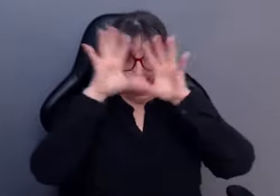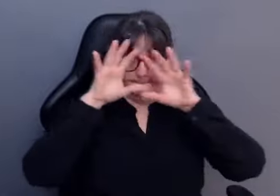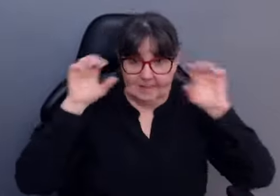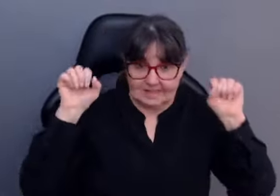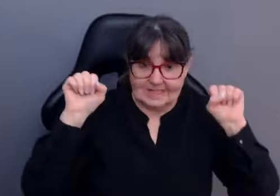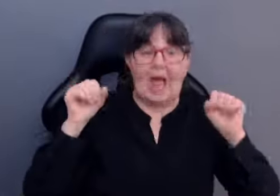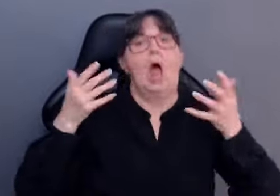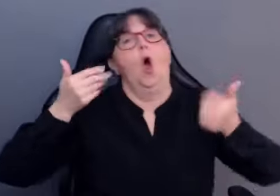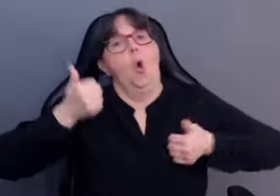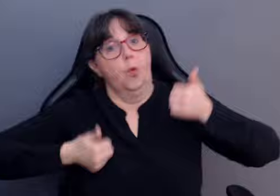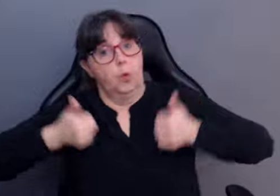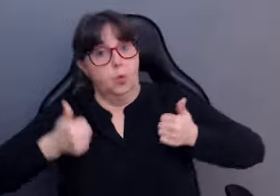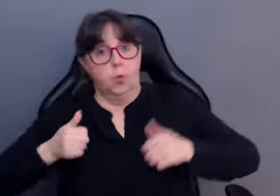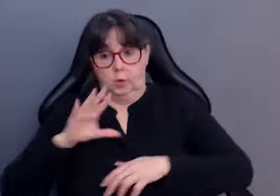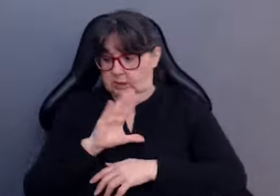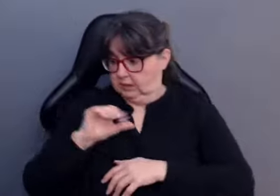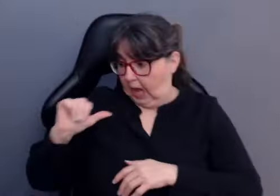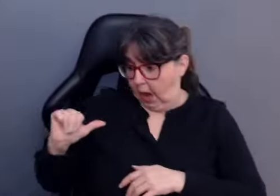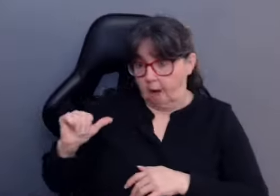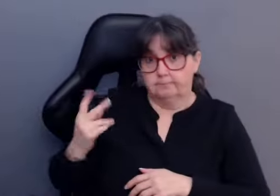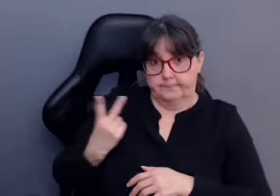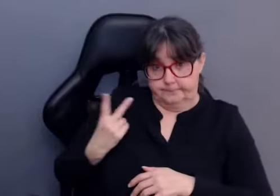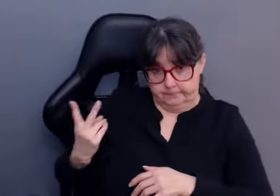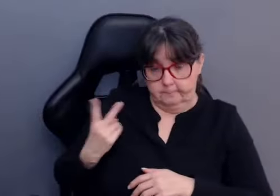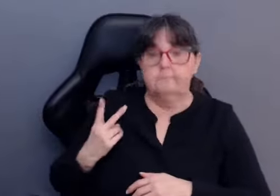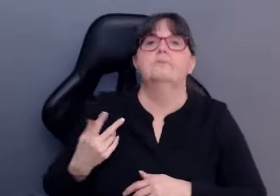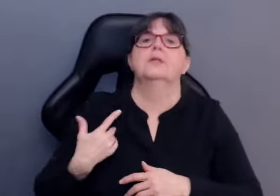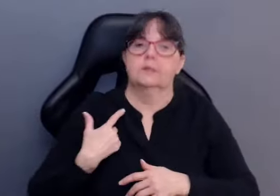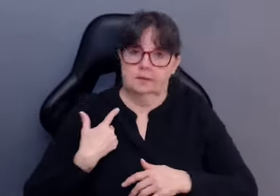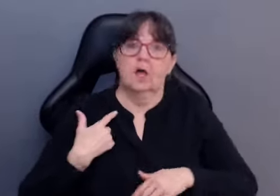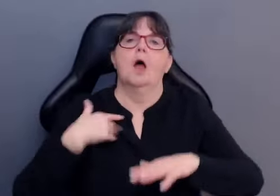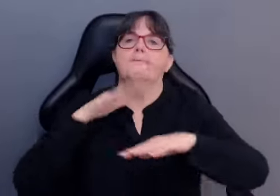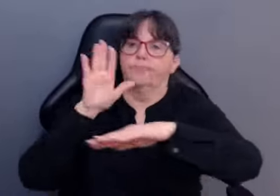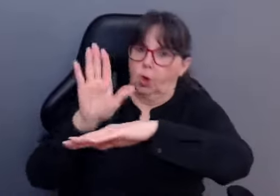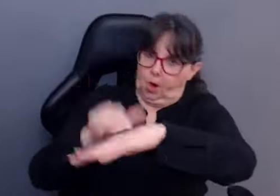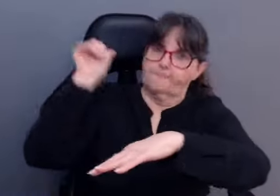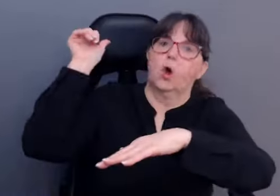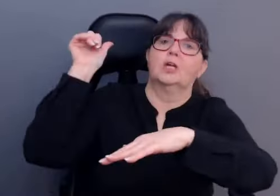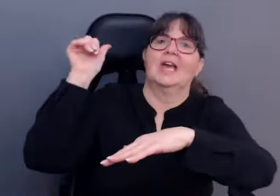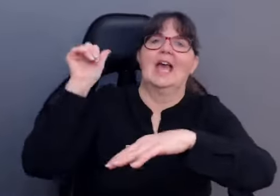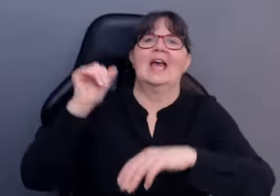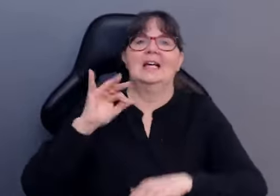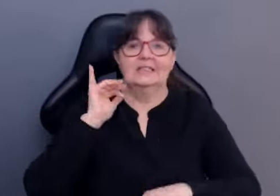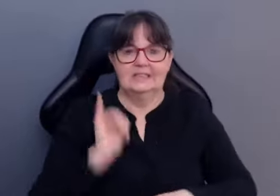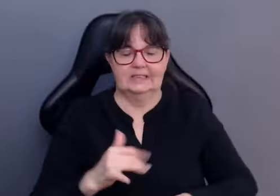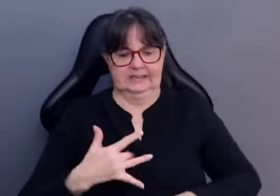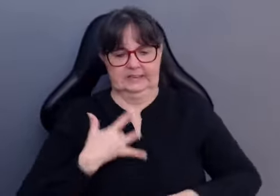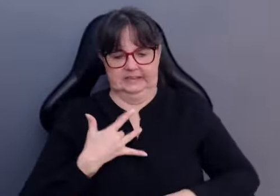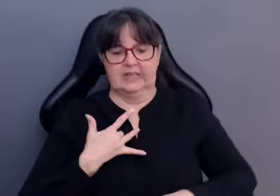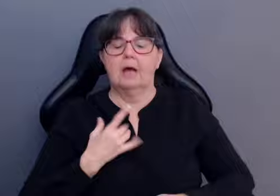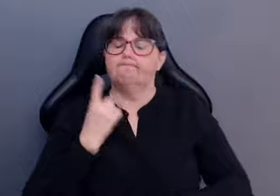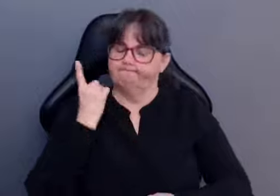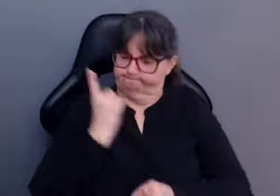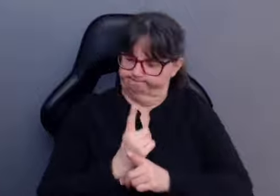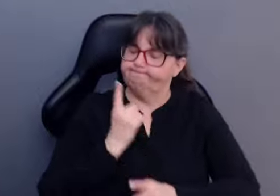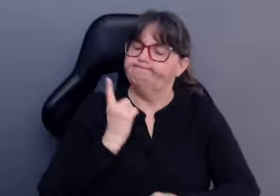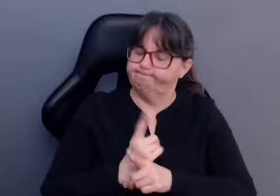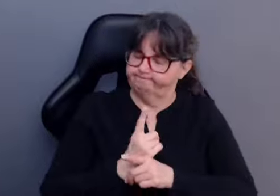conseil d'administration de convoquer ces assemblées lorsqu'elles sont jugées opportunes pour la